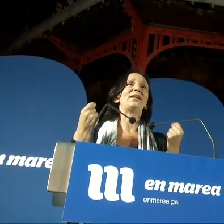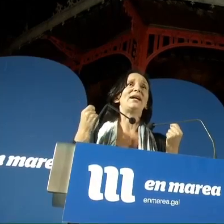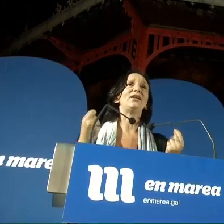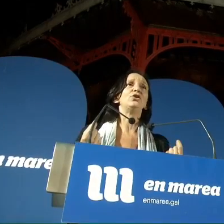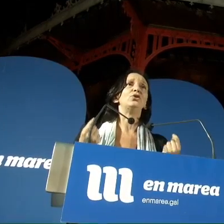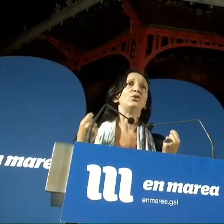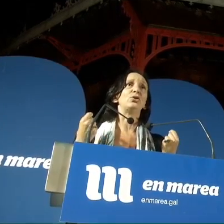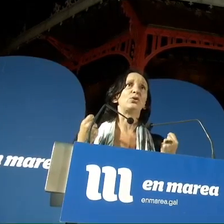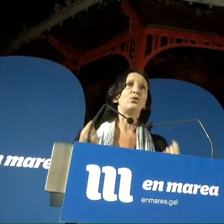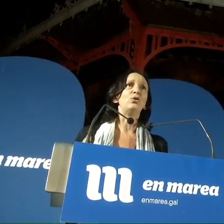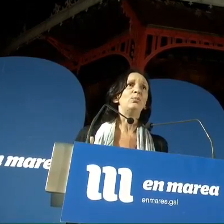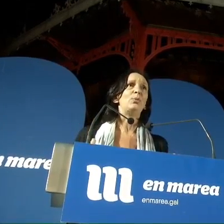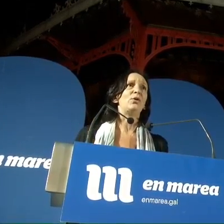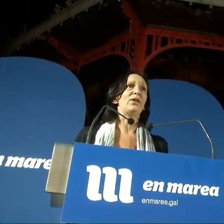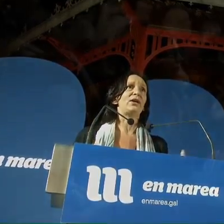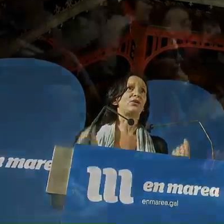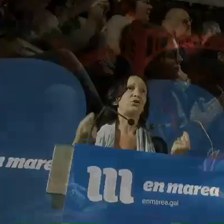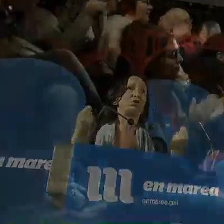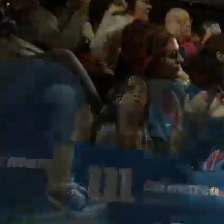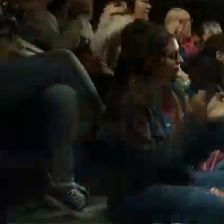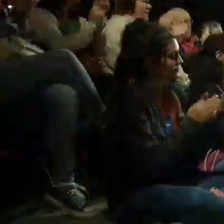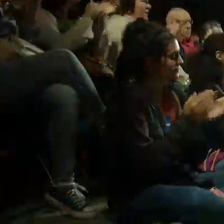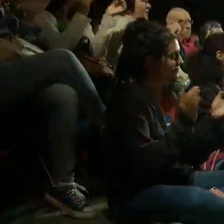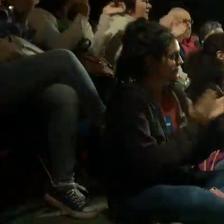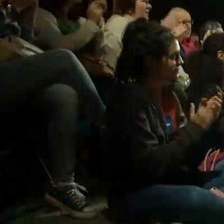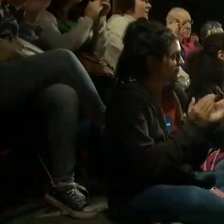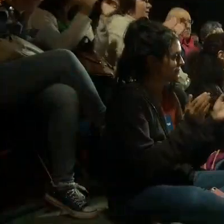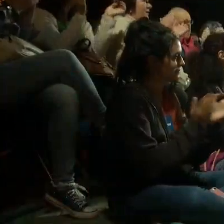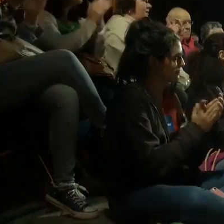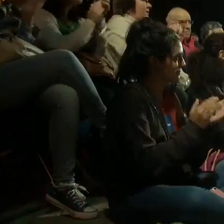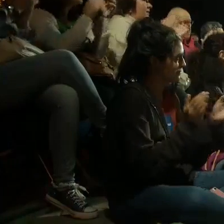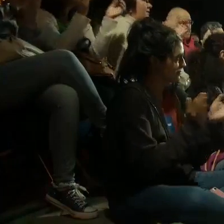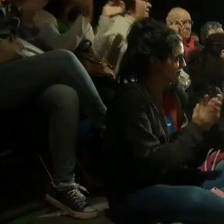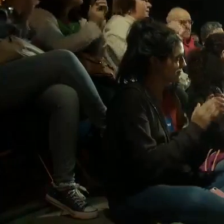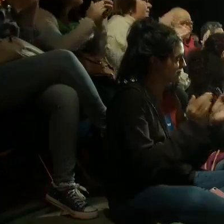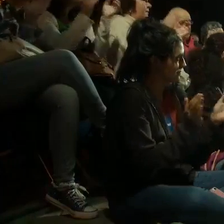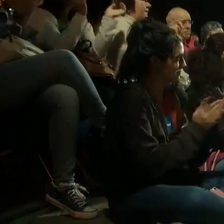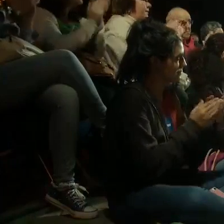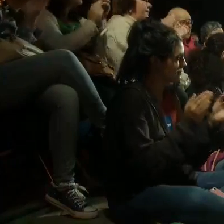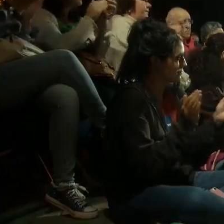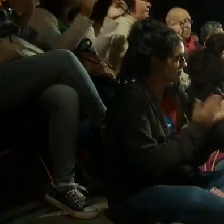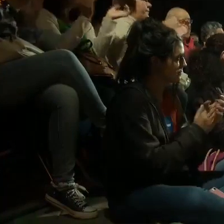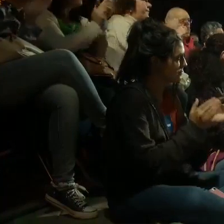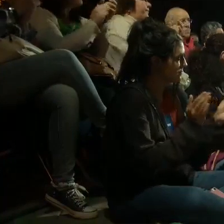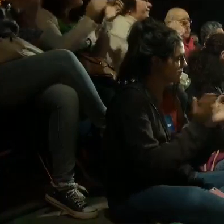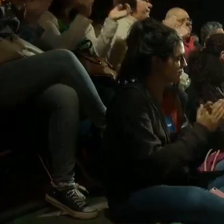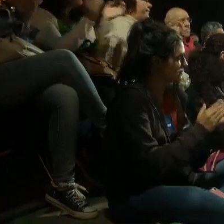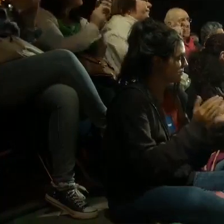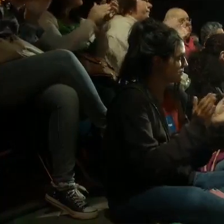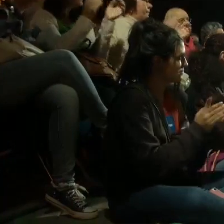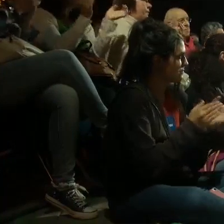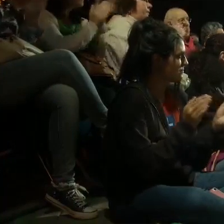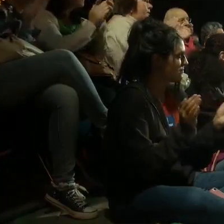está marcando o rumbo da que nos vamos a impoñer a